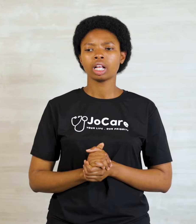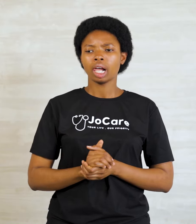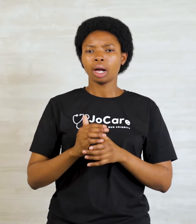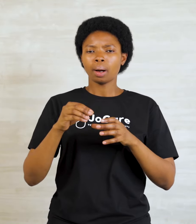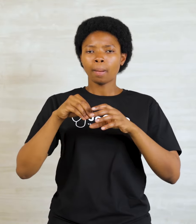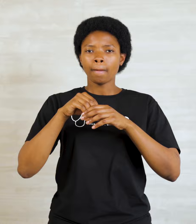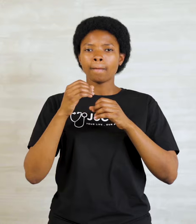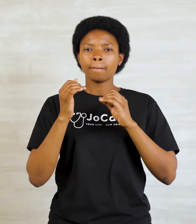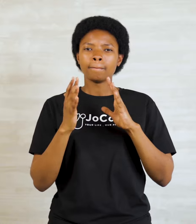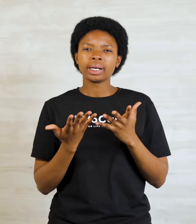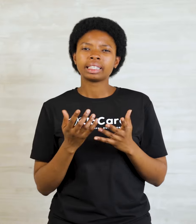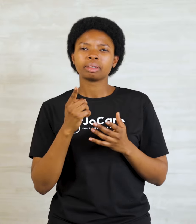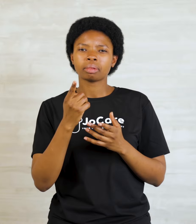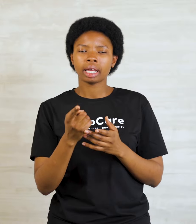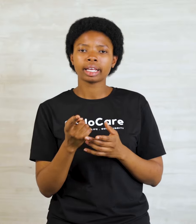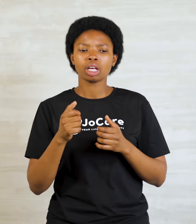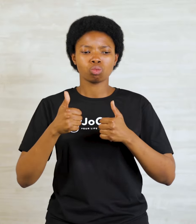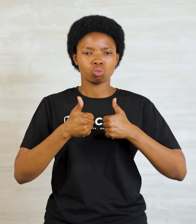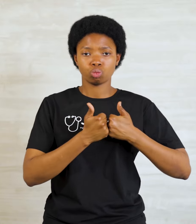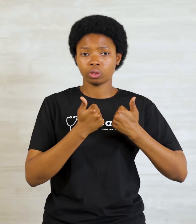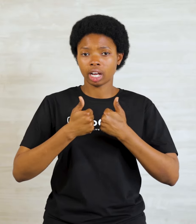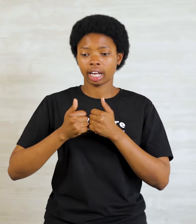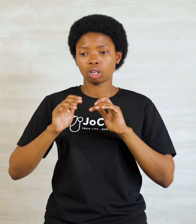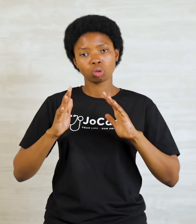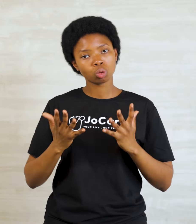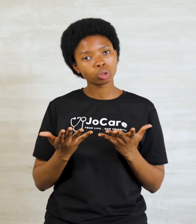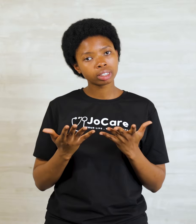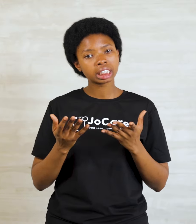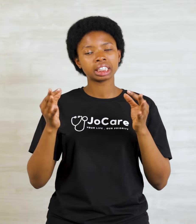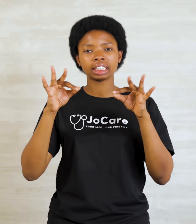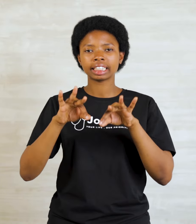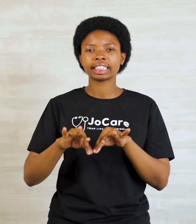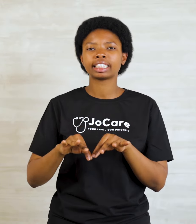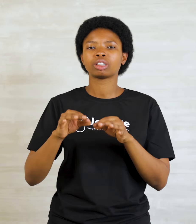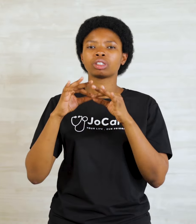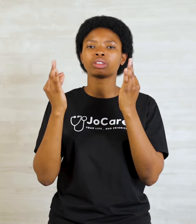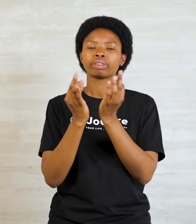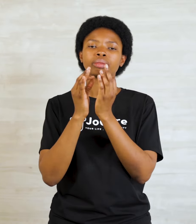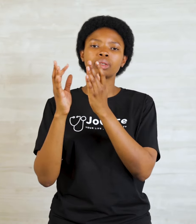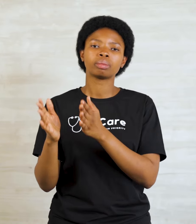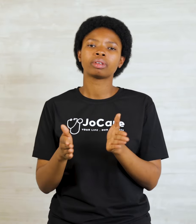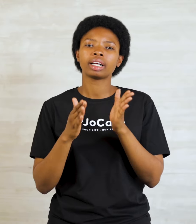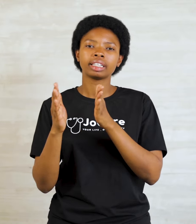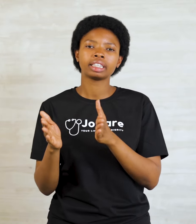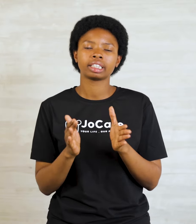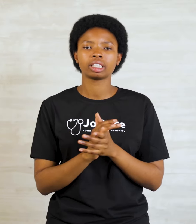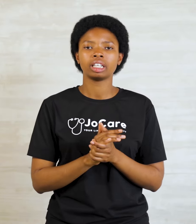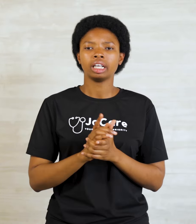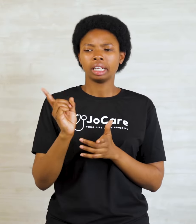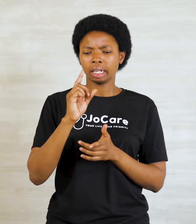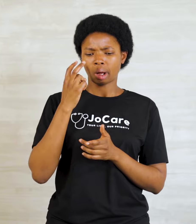muzahangana gute n'ikintu kitwa kuboneza urubyaro ndetse no mu bashakanye nabwo ntago ari bose bireba abagore